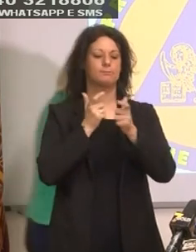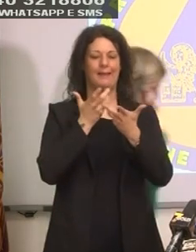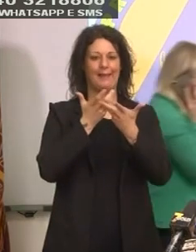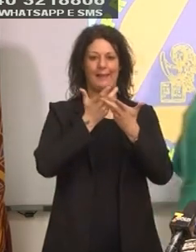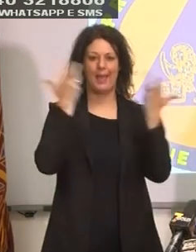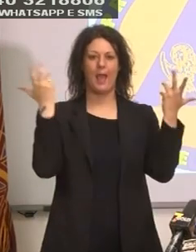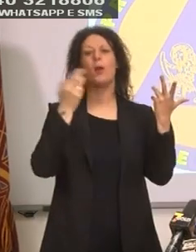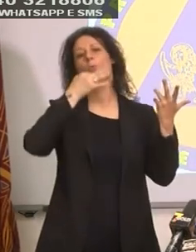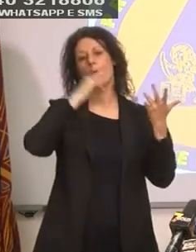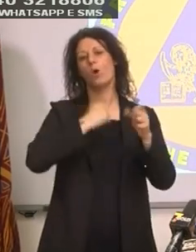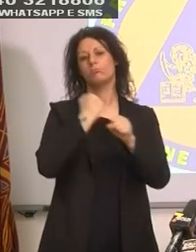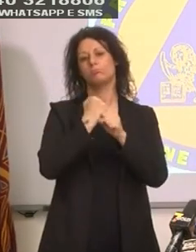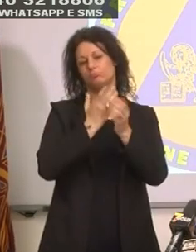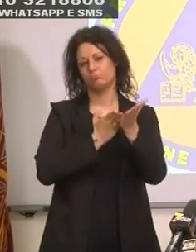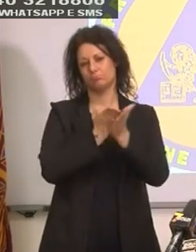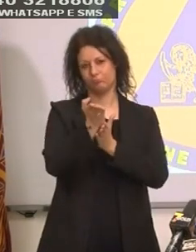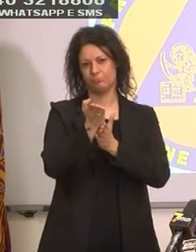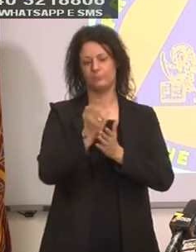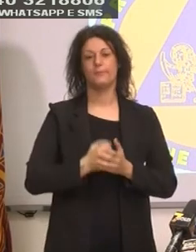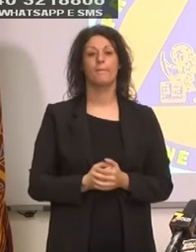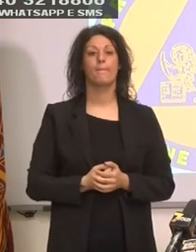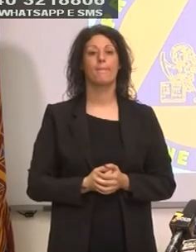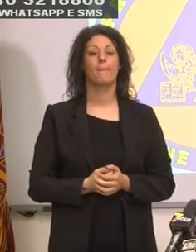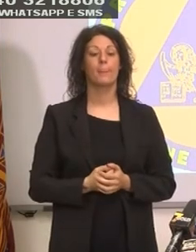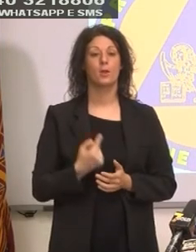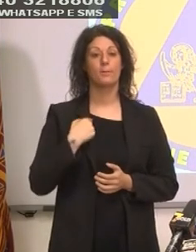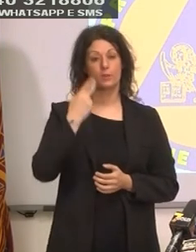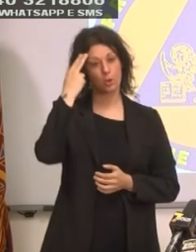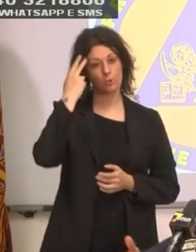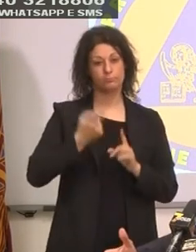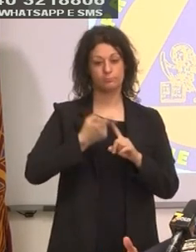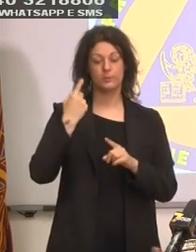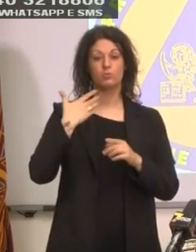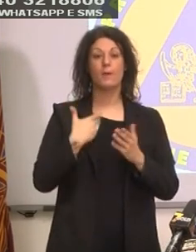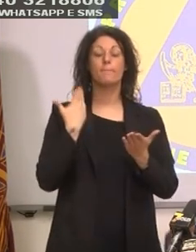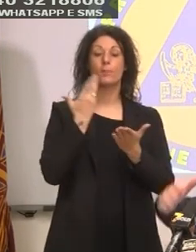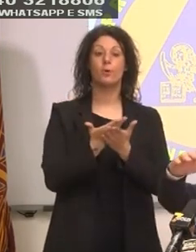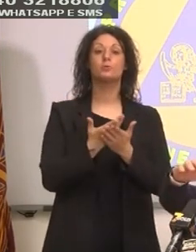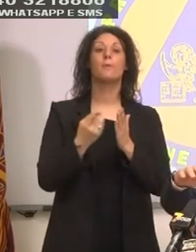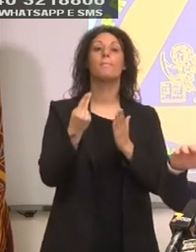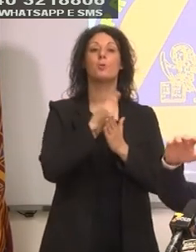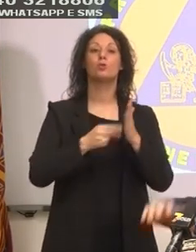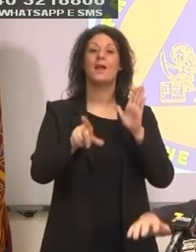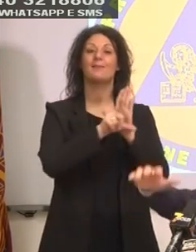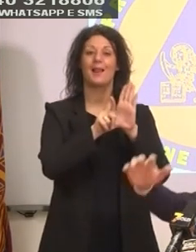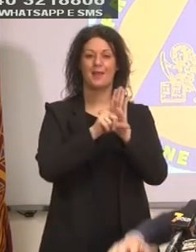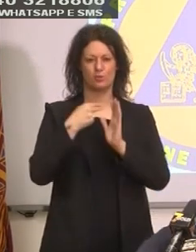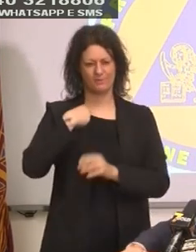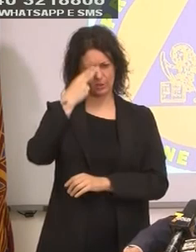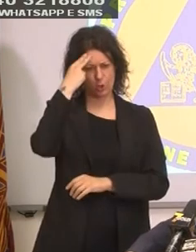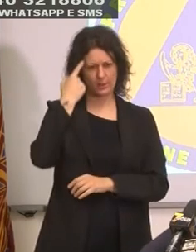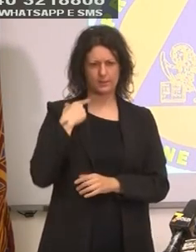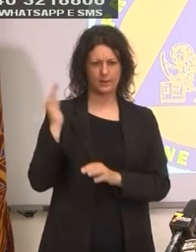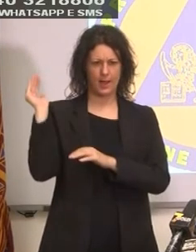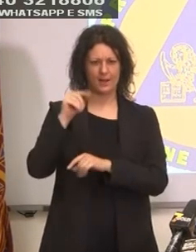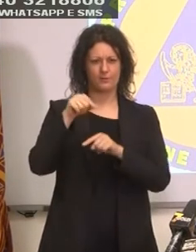2015 abbiamo presentato penso una quindicina di progetti di legge il primo giorno, sono progetti di legge che poi vi ricordate sono arrivato col pacco di progetti ed eccolo qua,